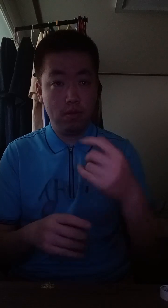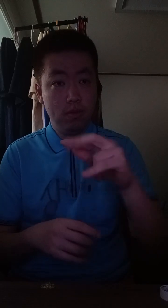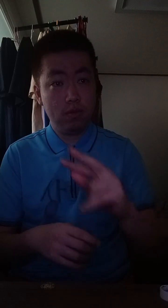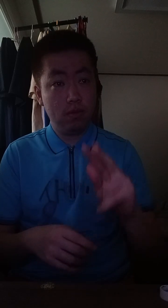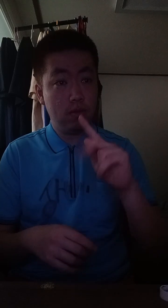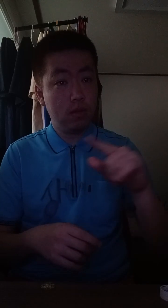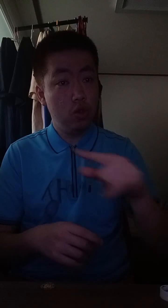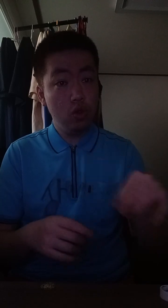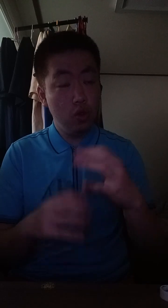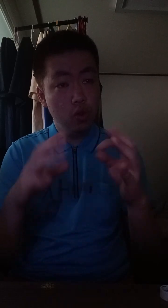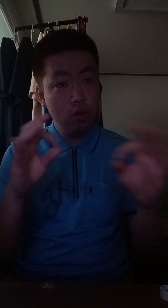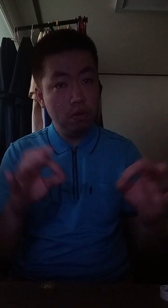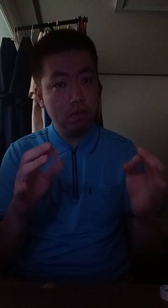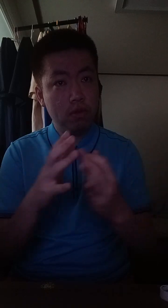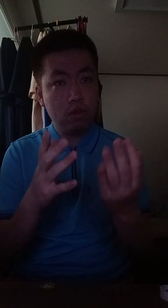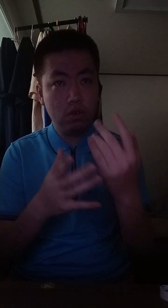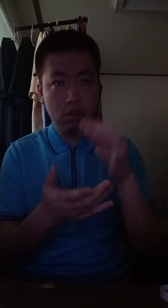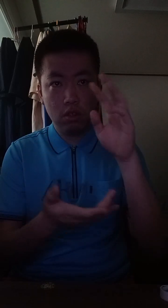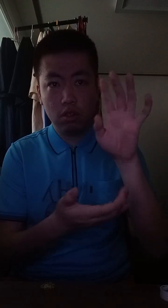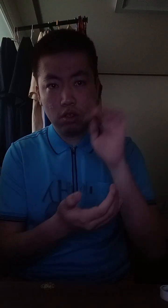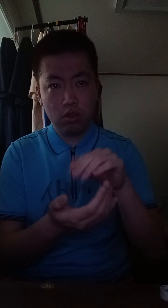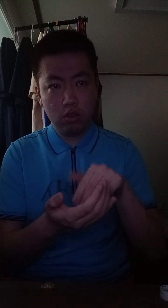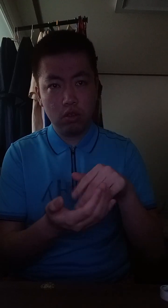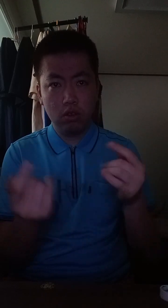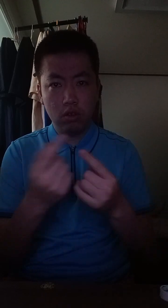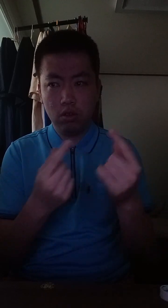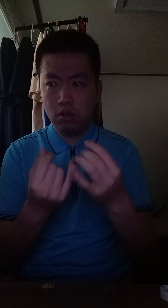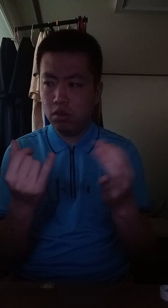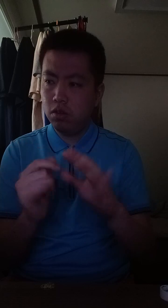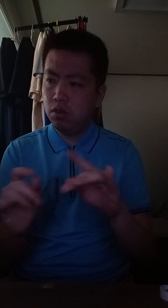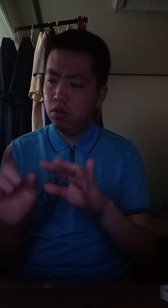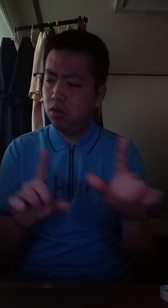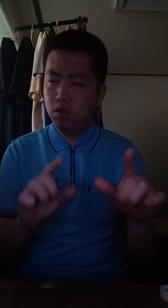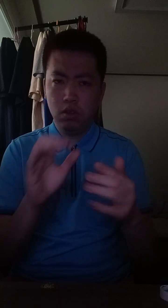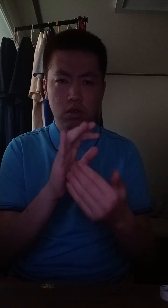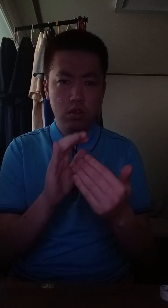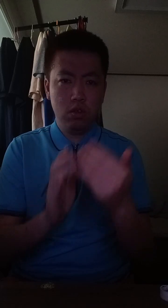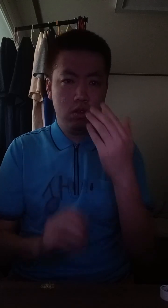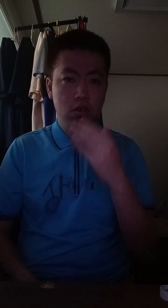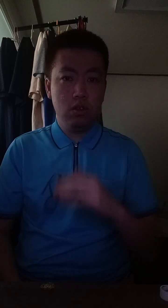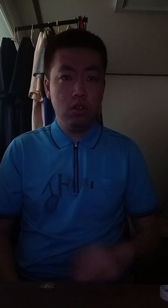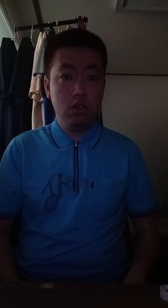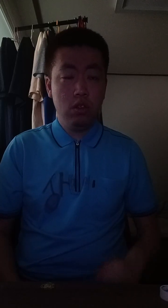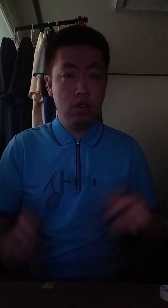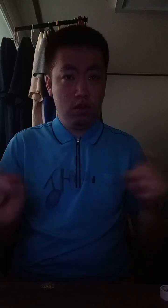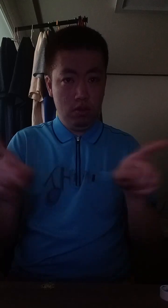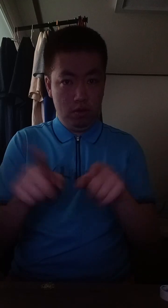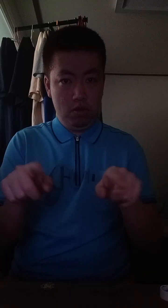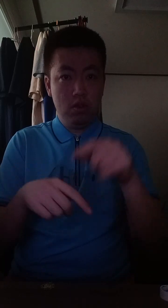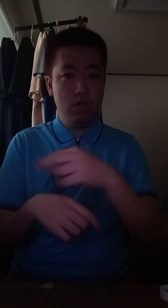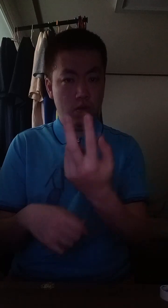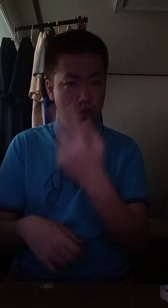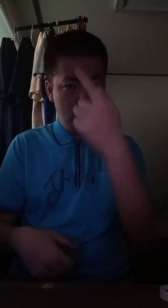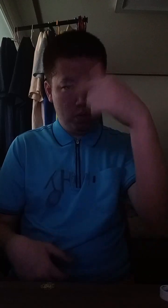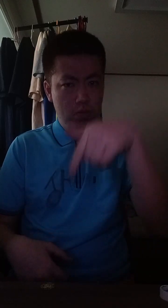야간 작업을 하기 전에 철도 안전 관리자들이 다 있었고 동료 직원과 함께 점검 현장을 벗어났다가